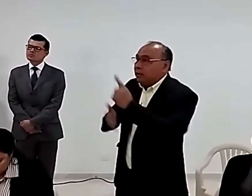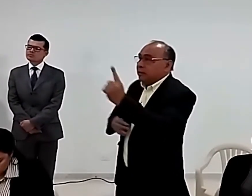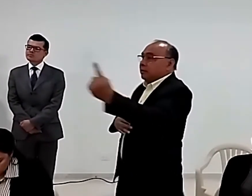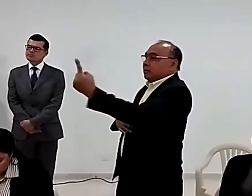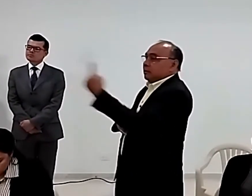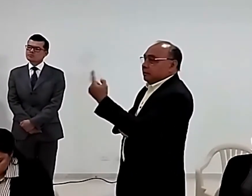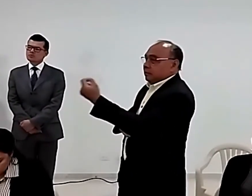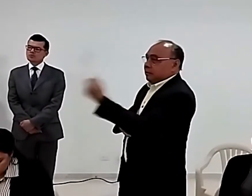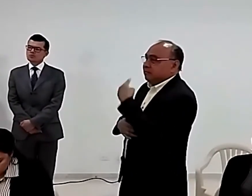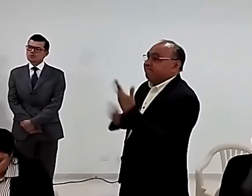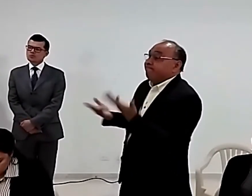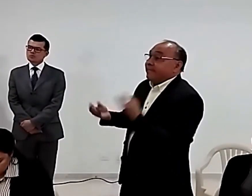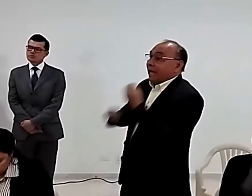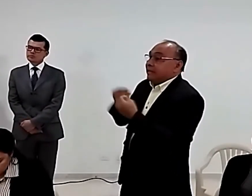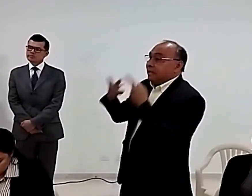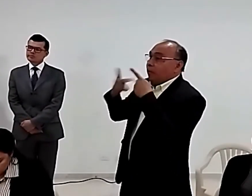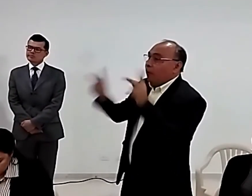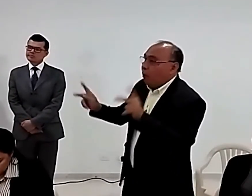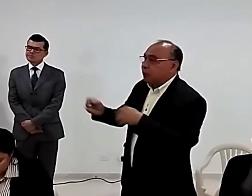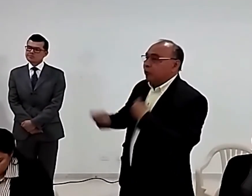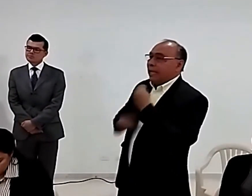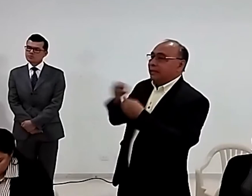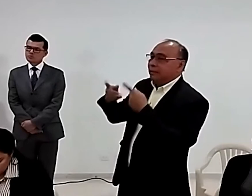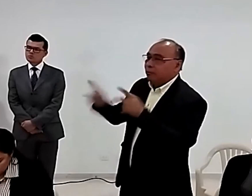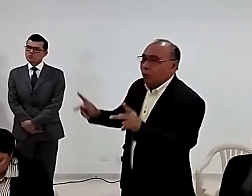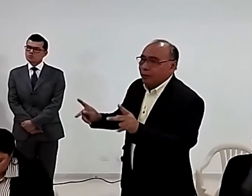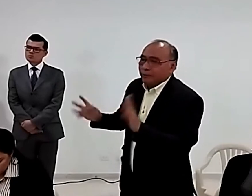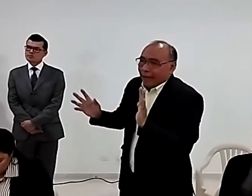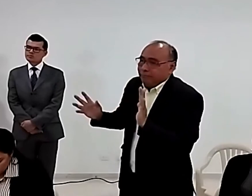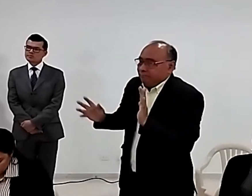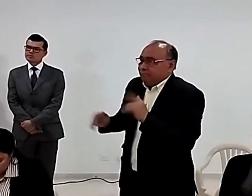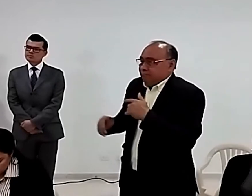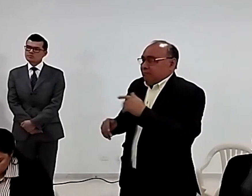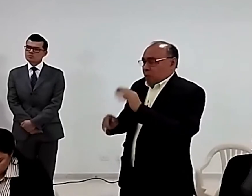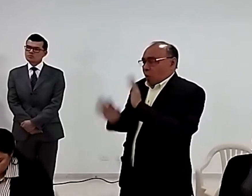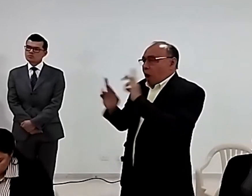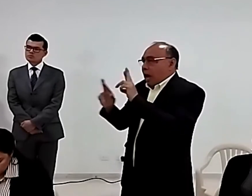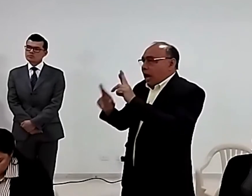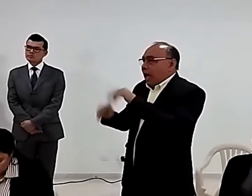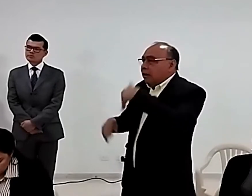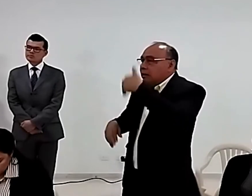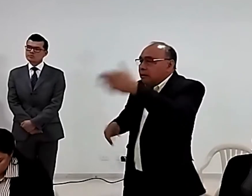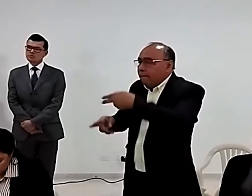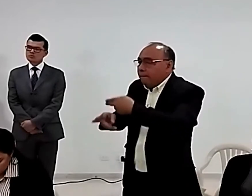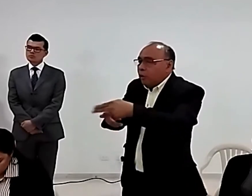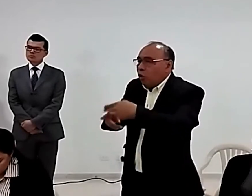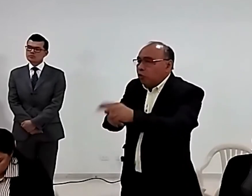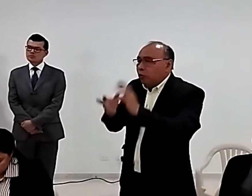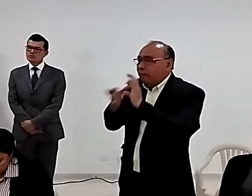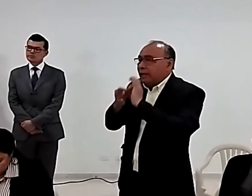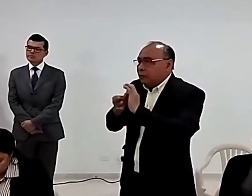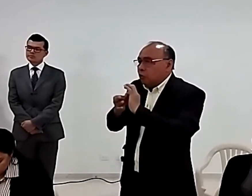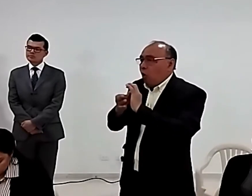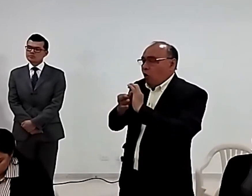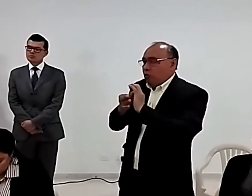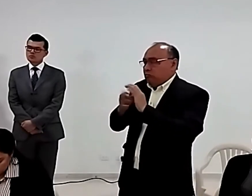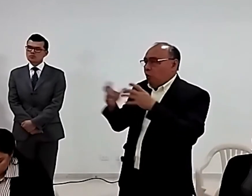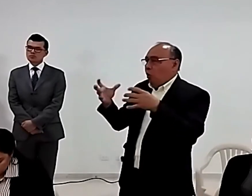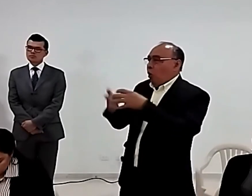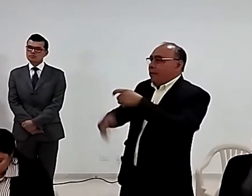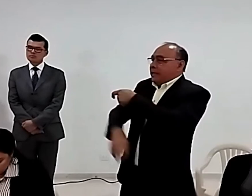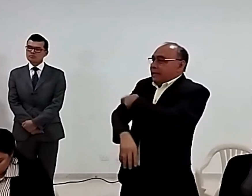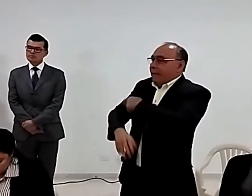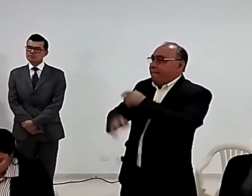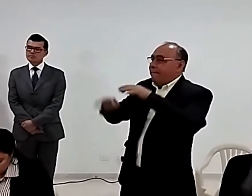aquí se dice en tres años pero entonces para que no se pregunte mando mismo porque ya la respuesta estará frente a lo que mientras